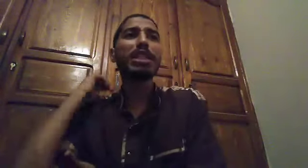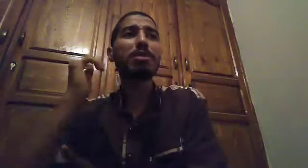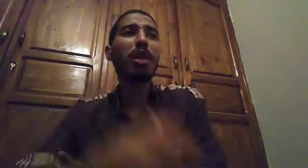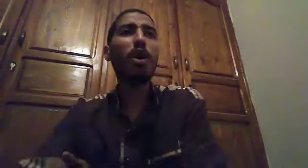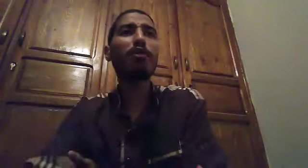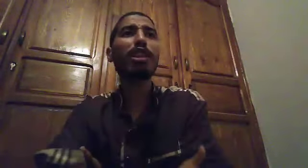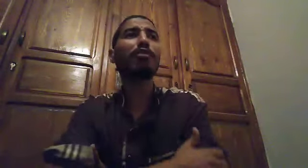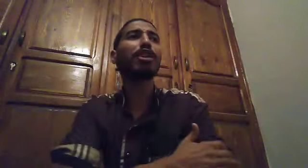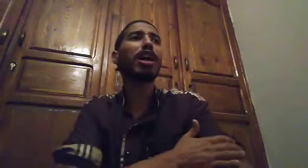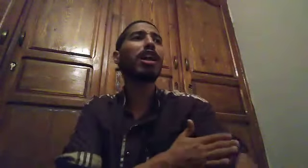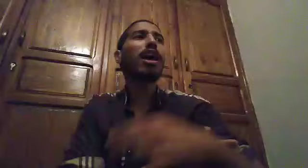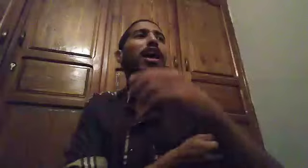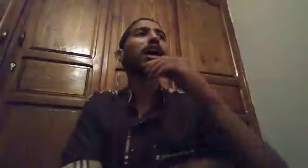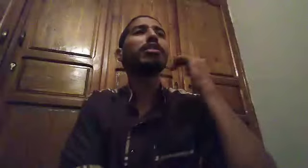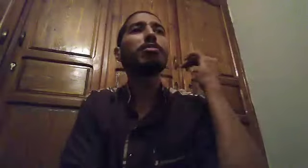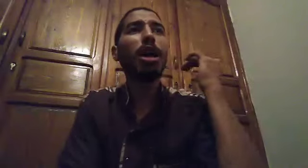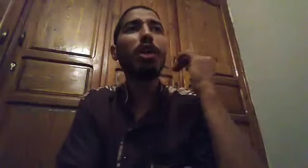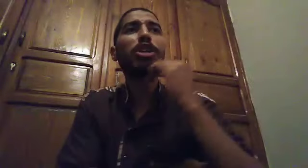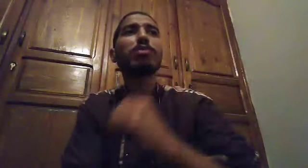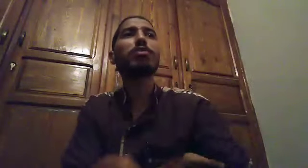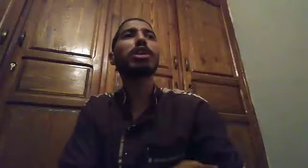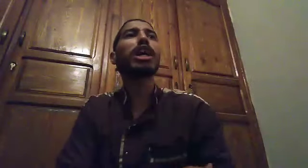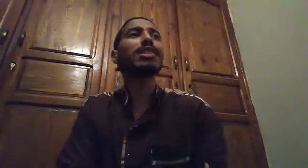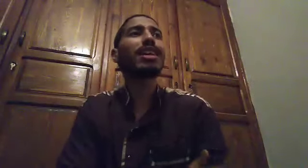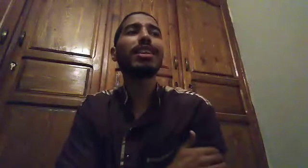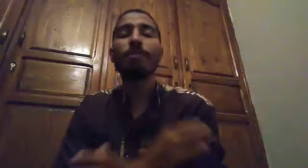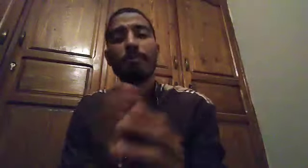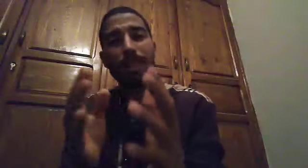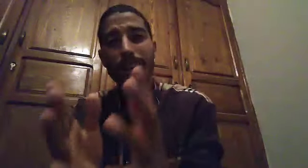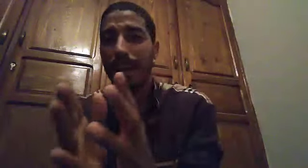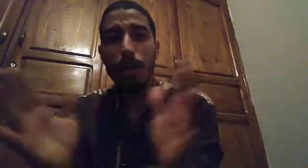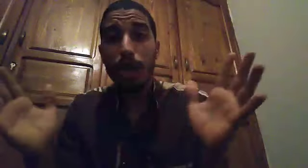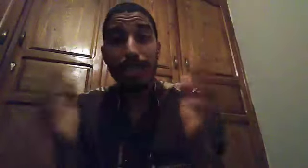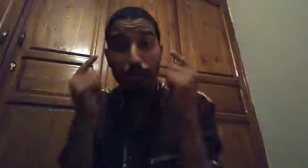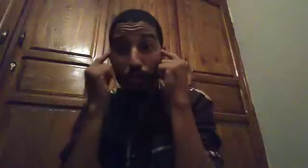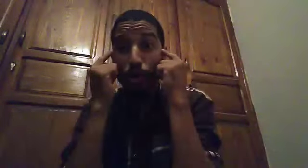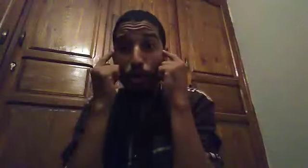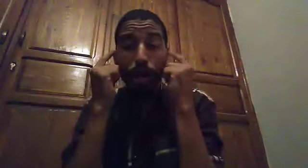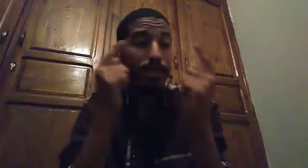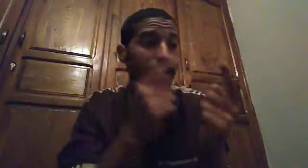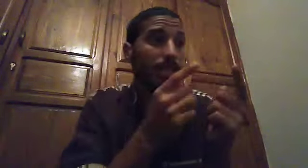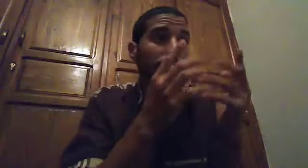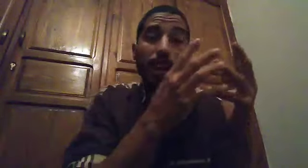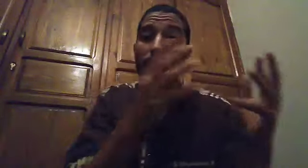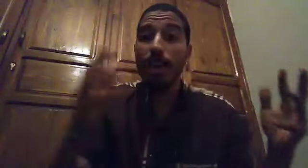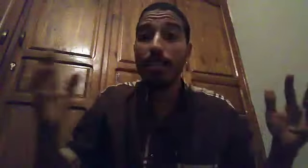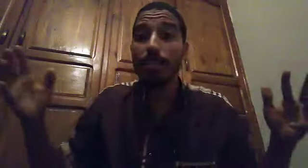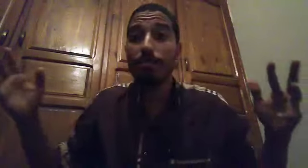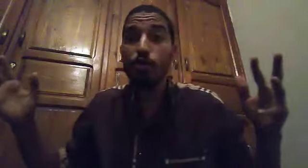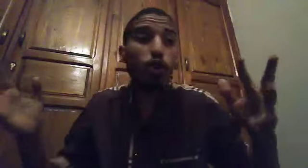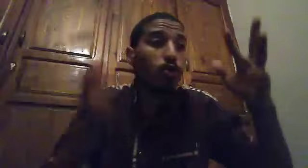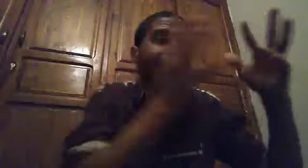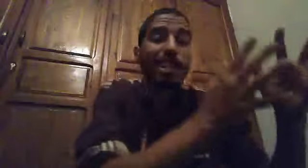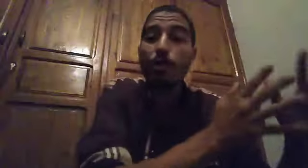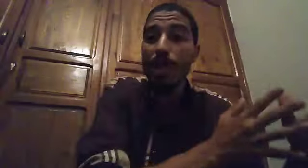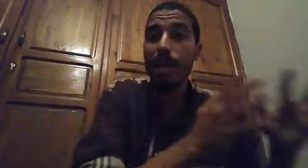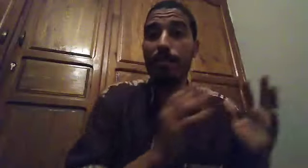دار والو في هذا الفينال، دي ماريا هو اللي جاب لهم الكاس، هذه راك خويا خصك تفهم الكره السيد راه شكون وصلهم بعدا لهذا